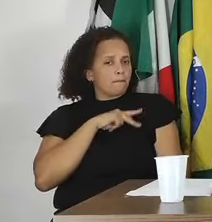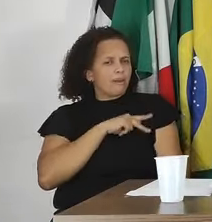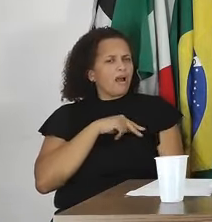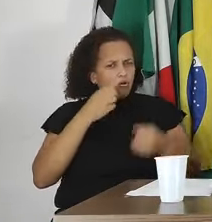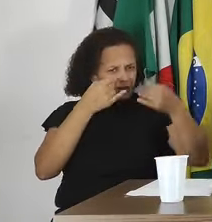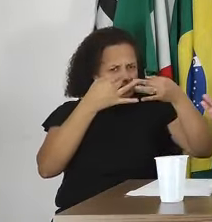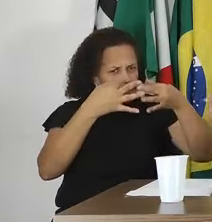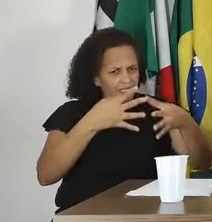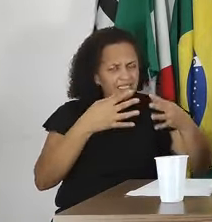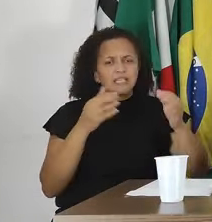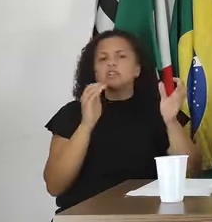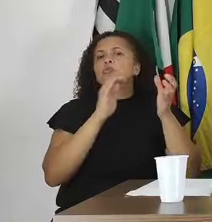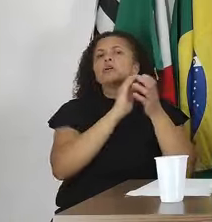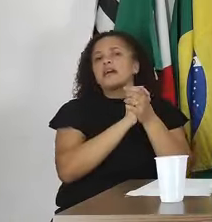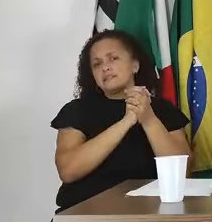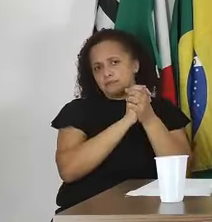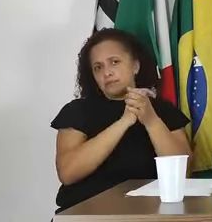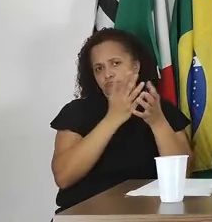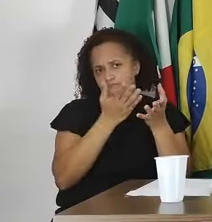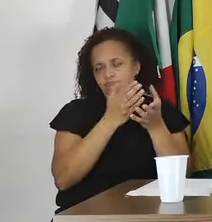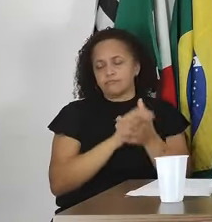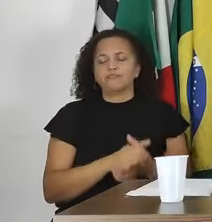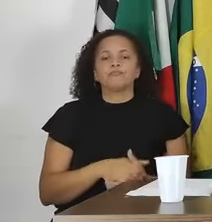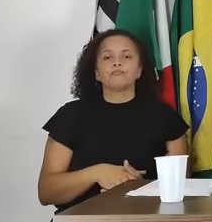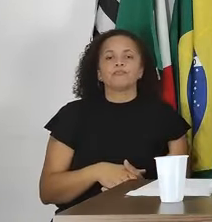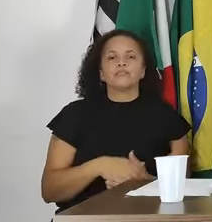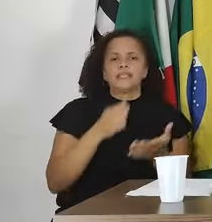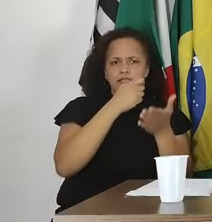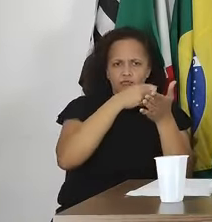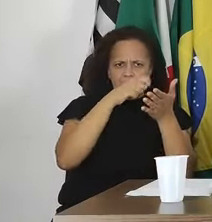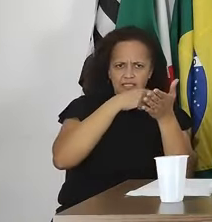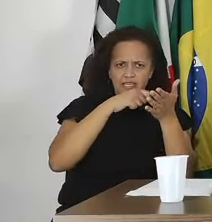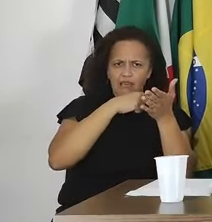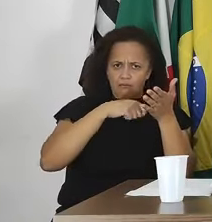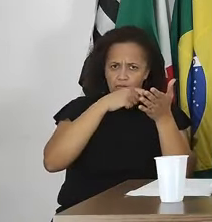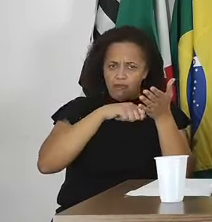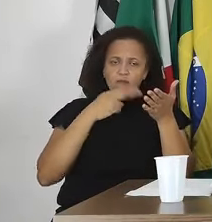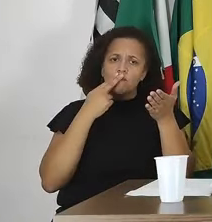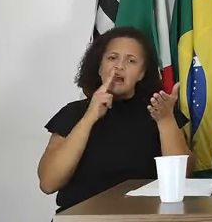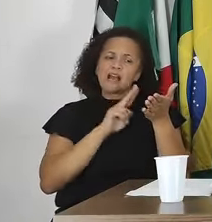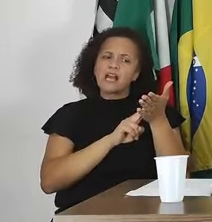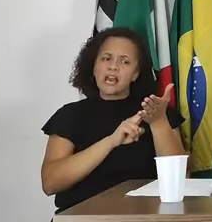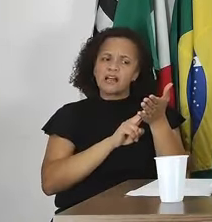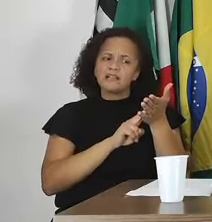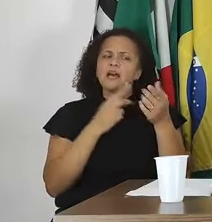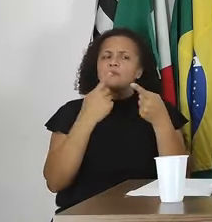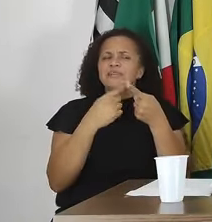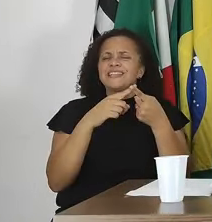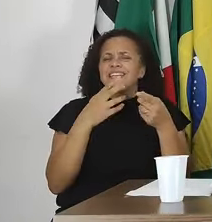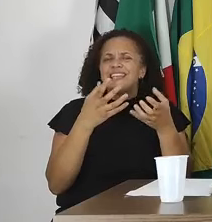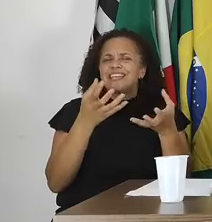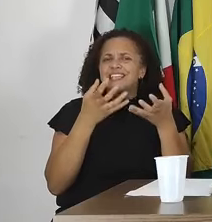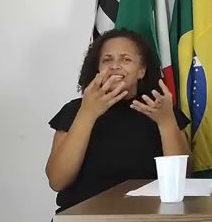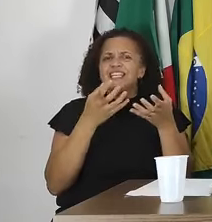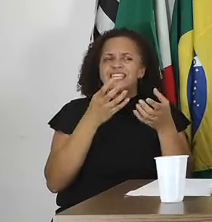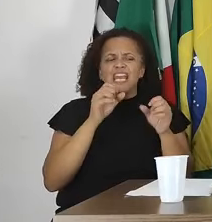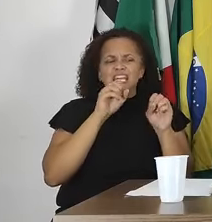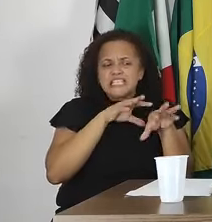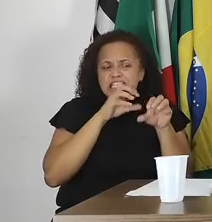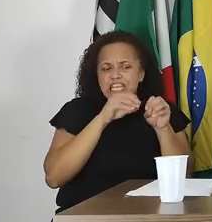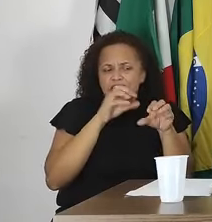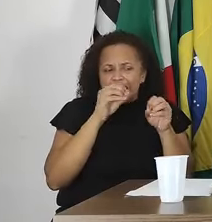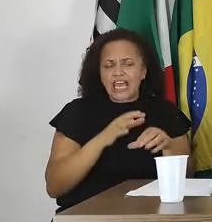né? Casamento. Então, ele estava escrevendo uma carta para Coríntios porque ele queria exortar aquela igreja,